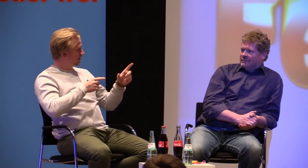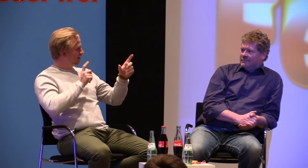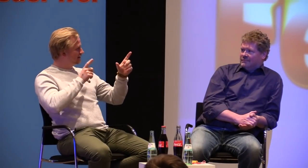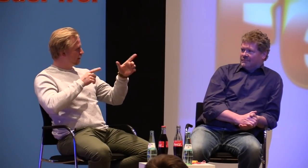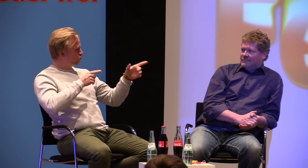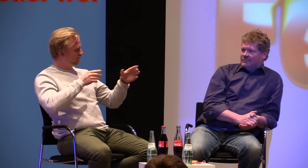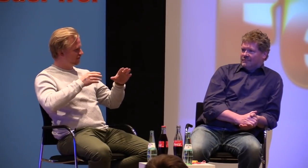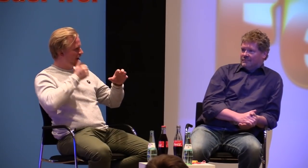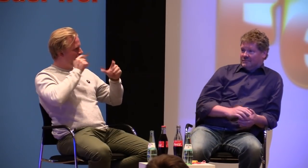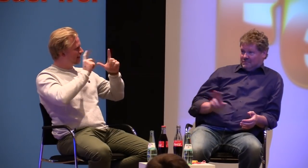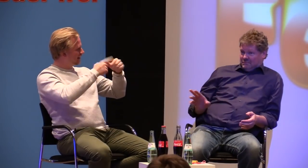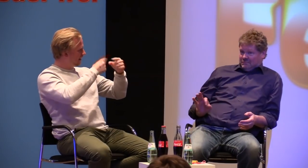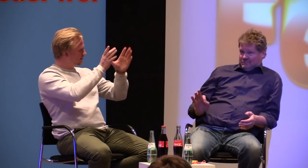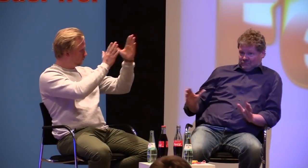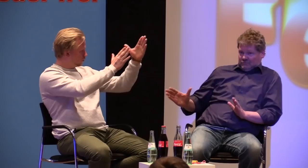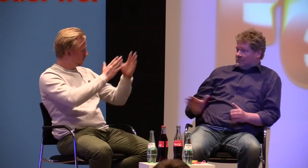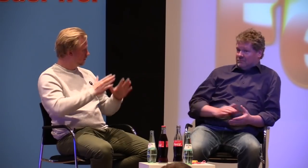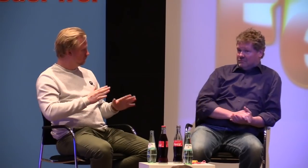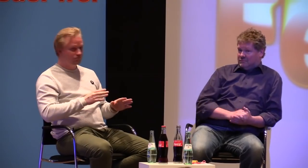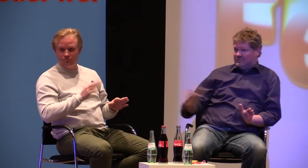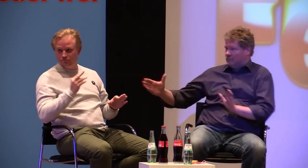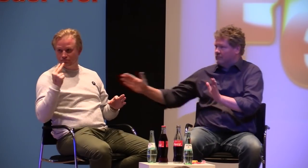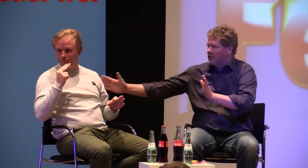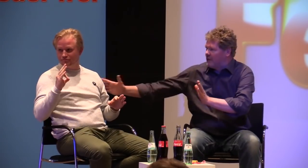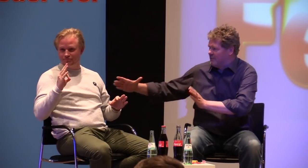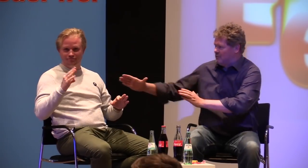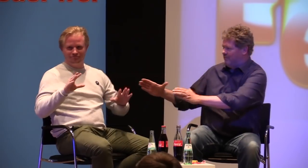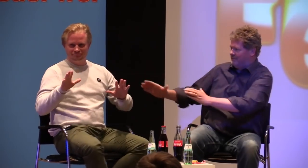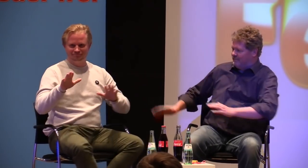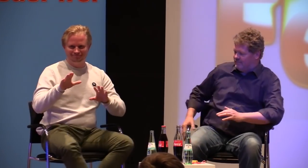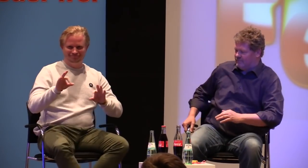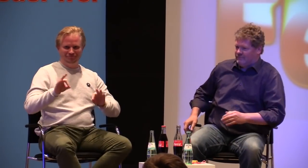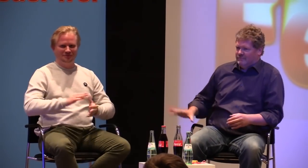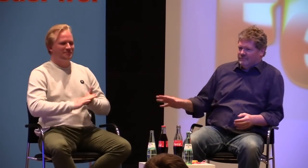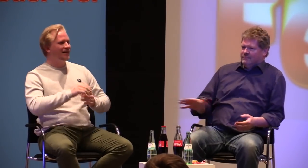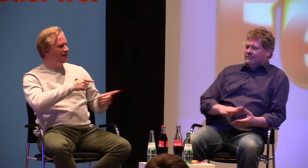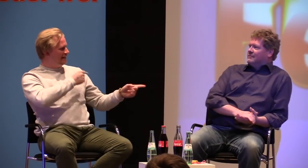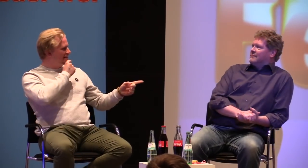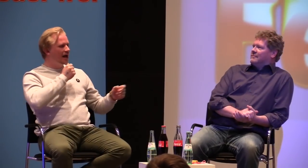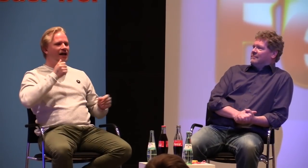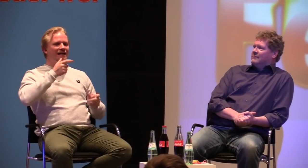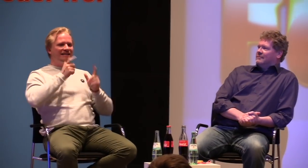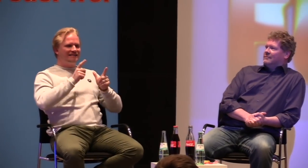möchte ich kurz nochmal auf Kevins Beitrag eingehen. Achso, kann ich gut gesehen werden? Okay.